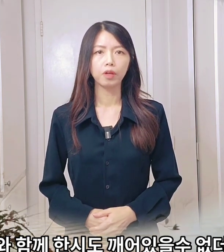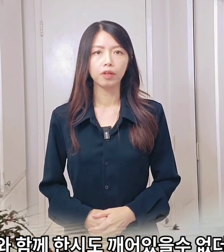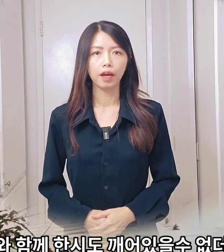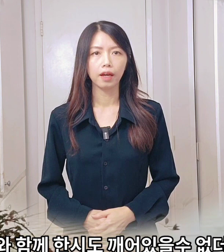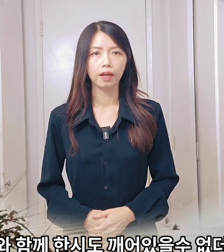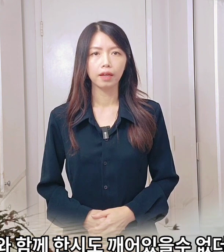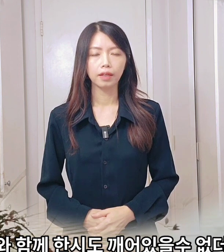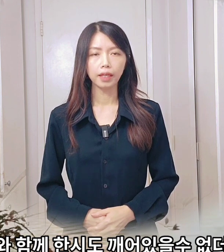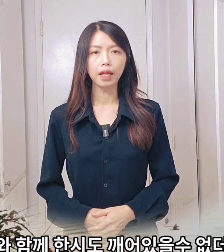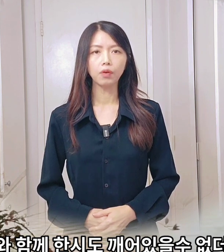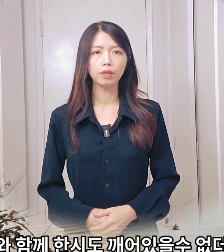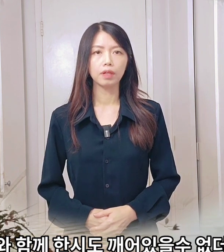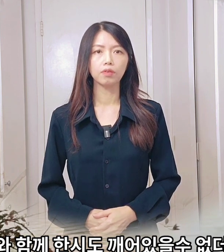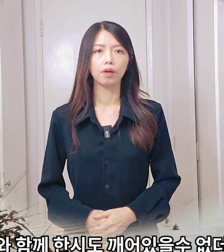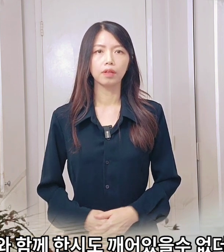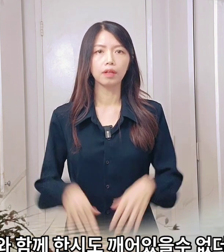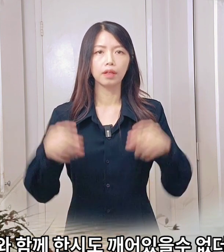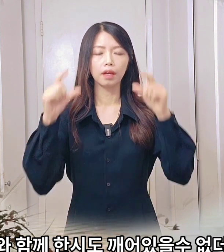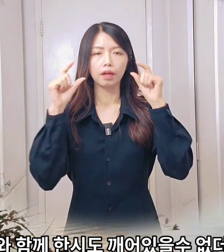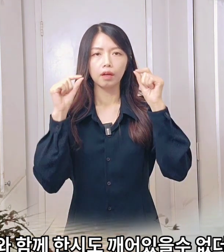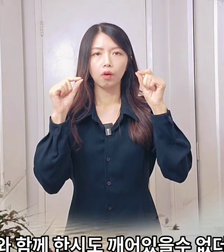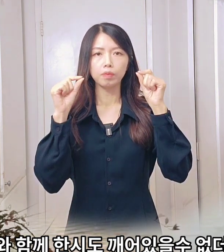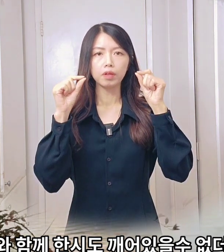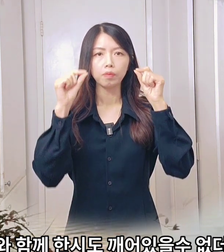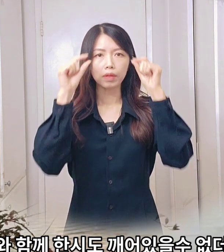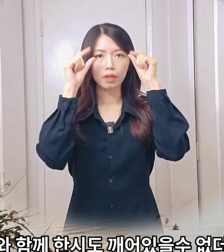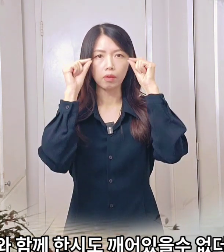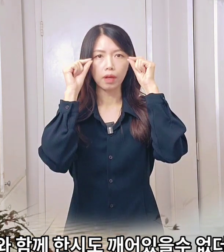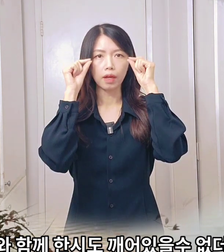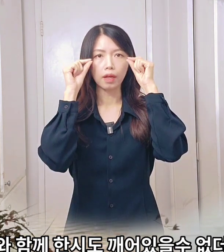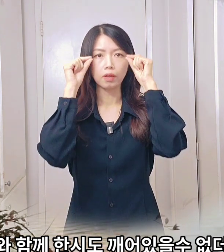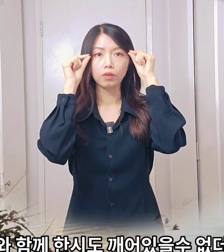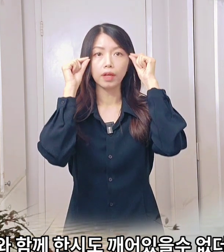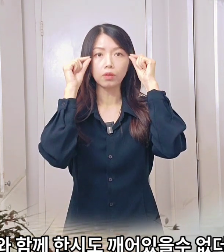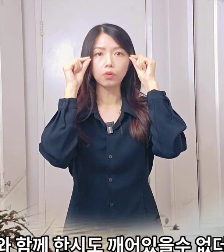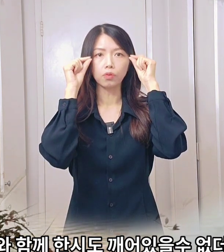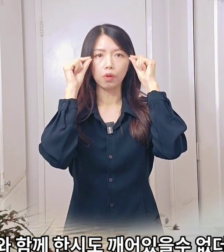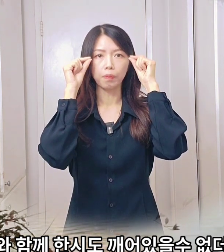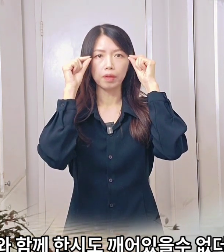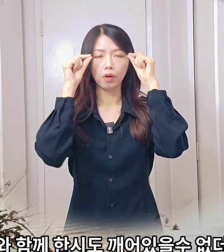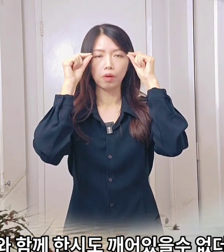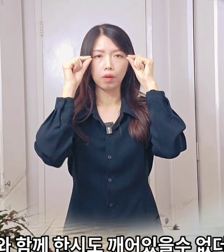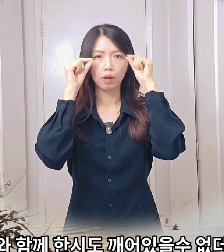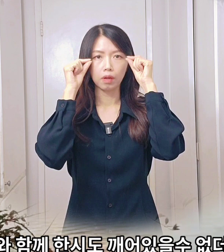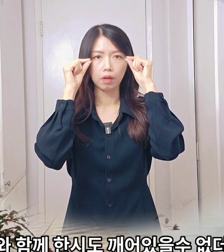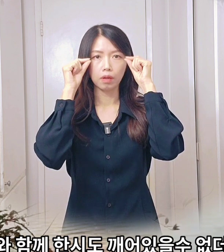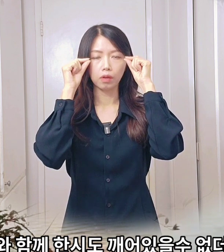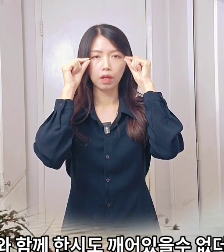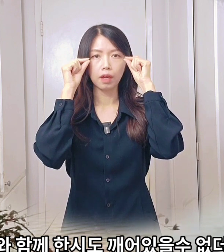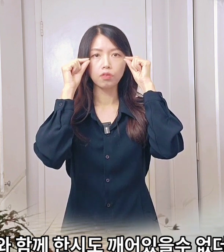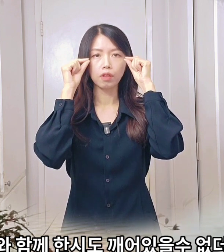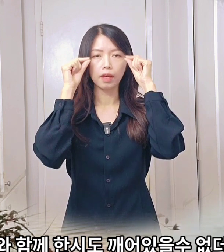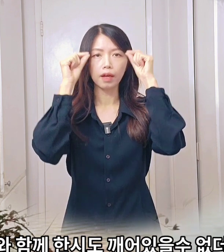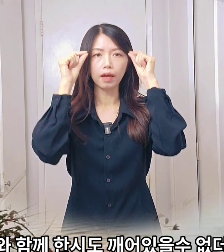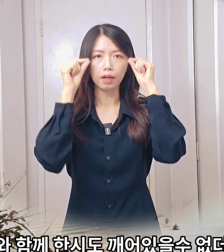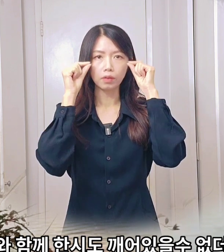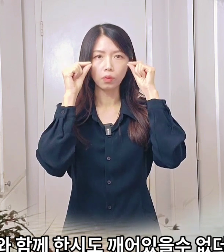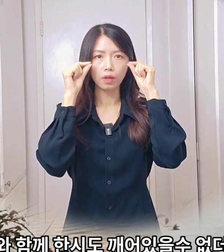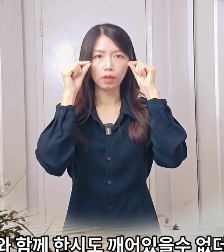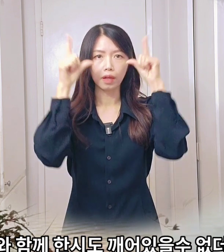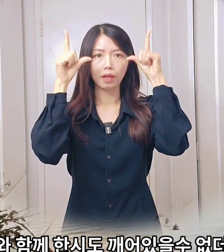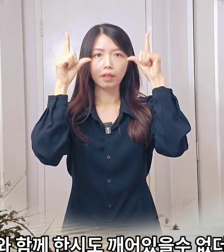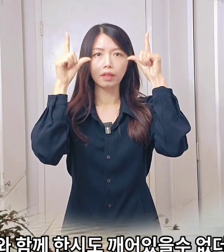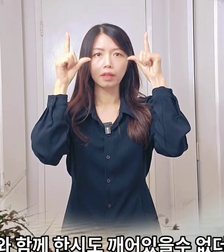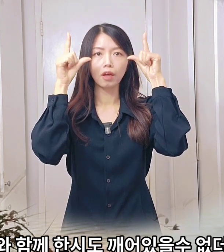수 없더냐. 깨다라고 하는 뜻의 수어는 엄지검지를 이렇게 양쪽 눈 옆에서 이렇게 해주셨다가